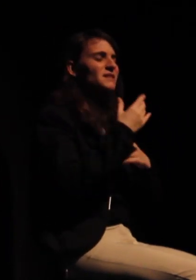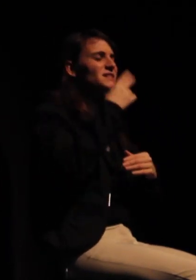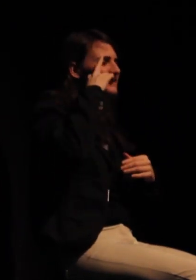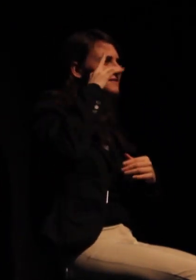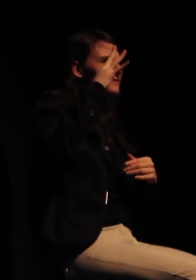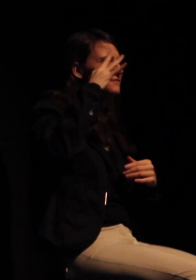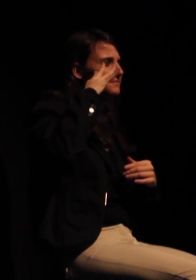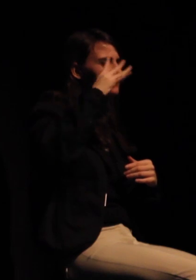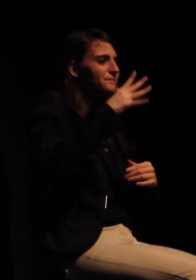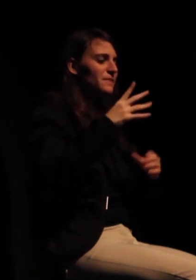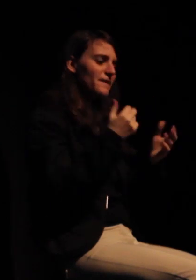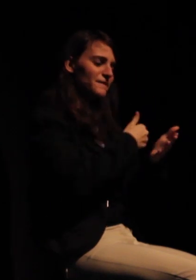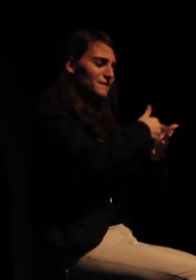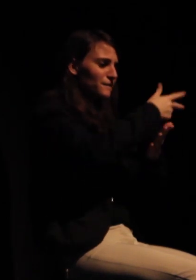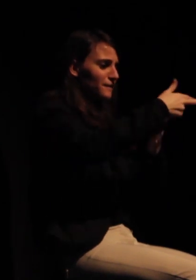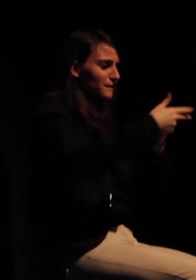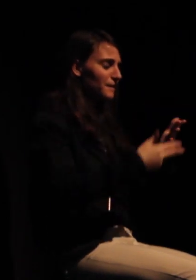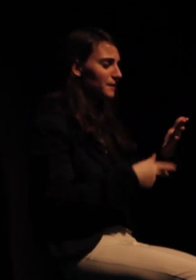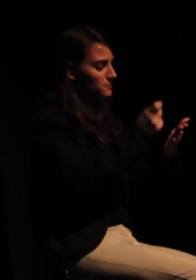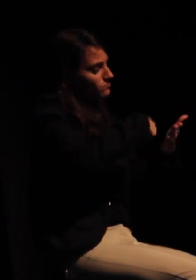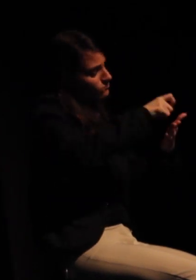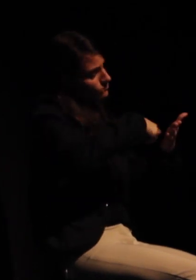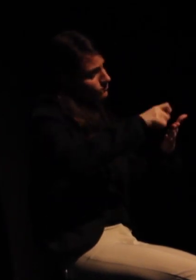não de muitos escritores.